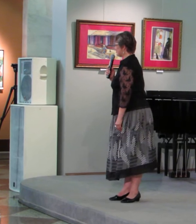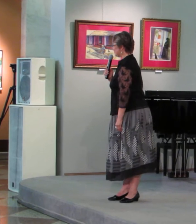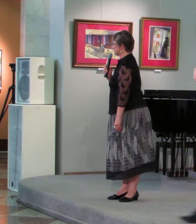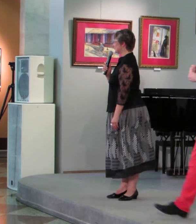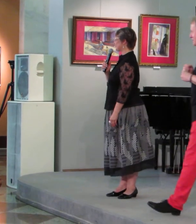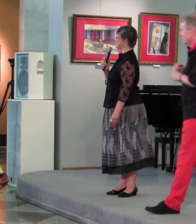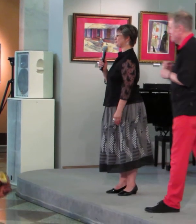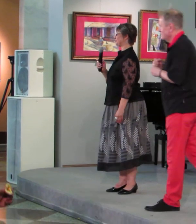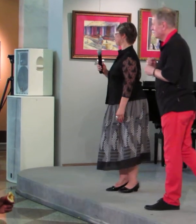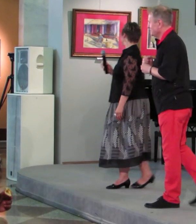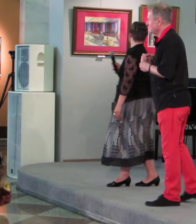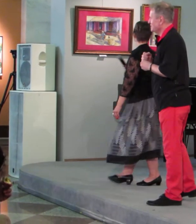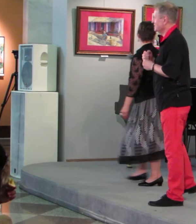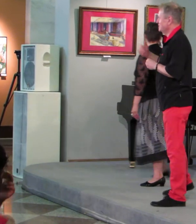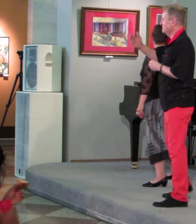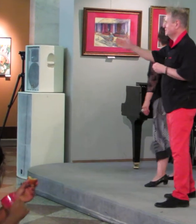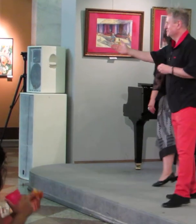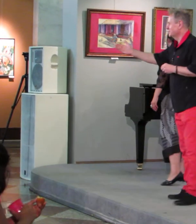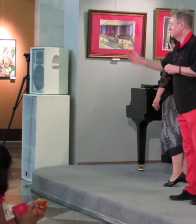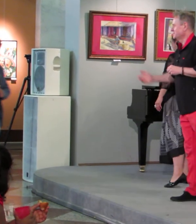Илья Анатольевич.